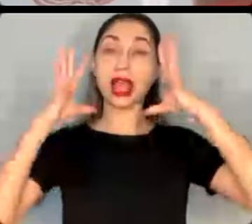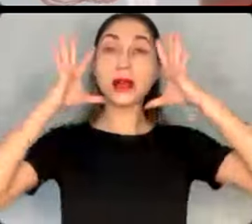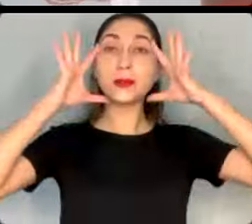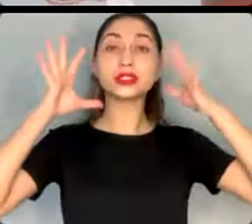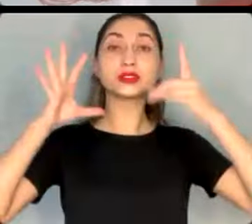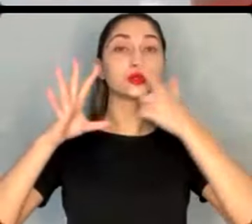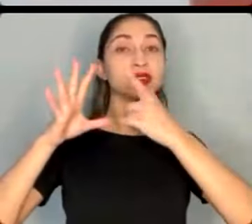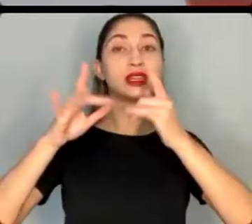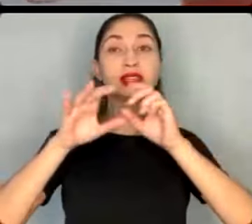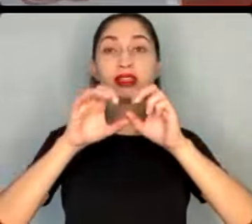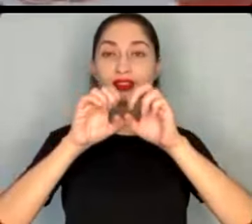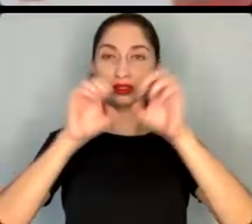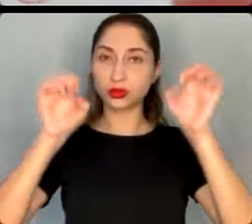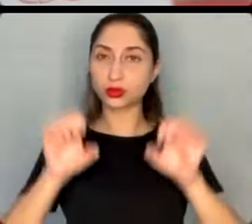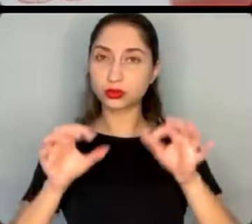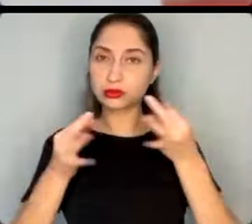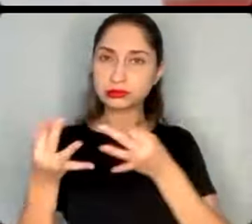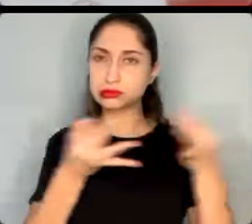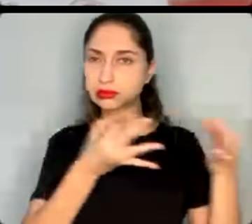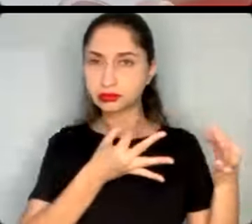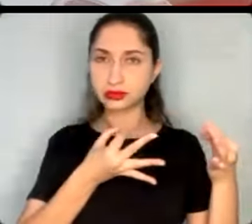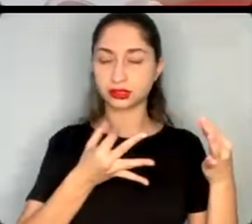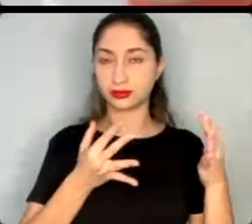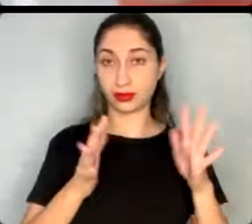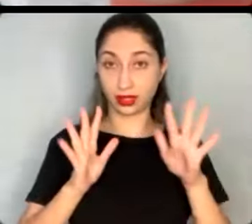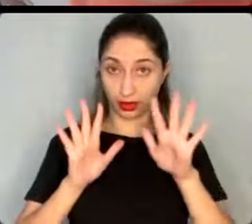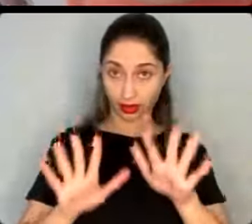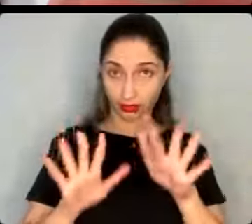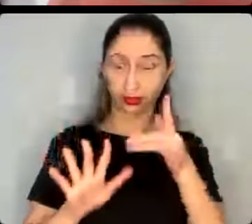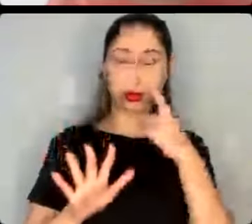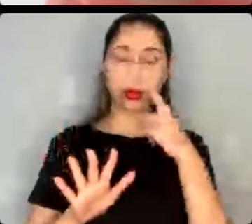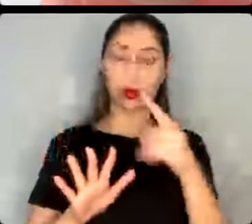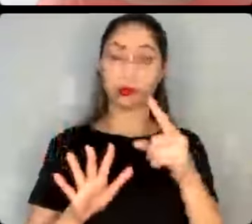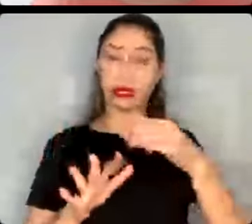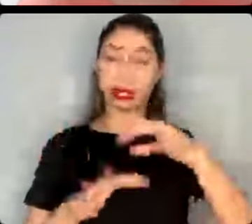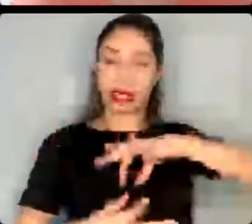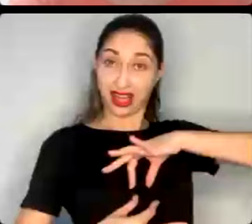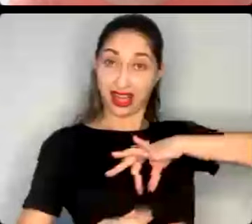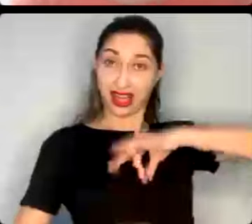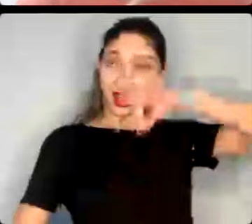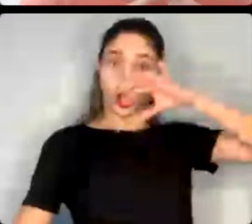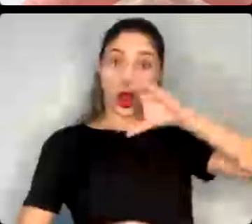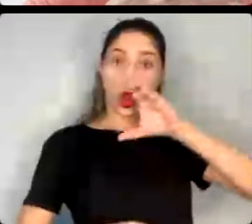estruturada, não é? Então, falando um pouquinho da coluna cervical,